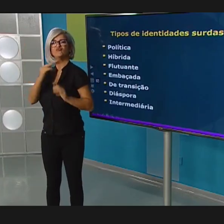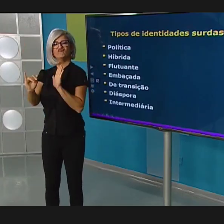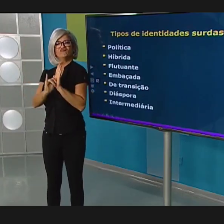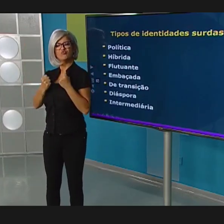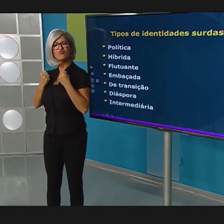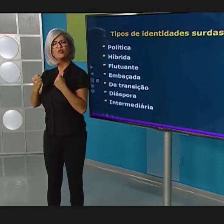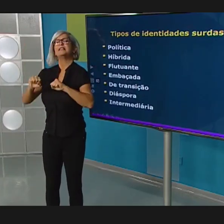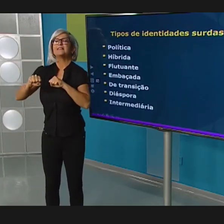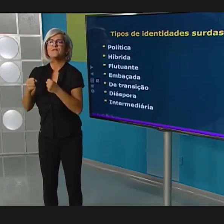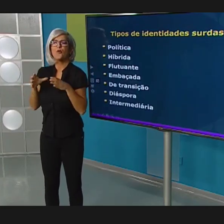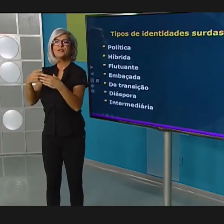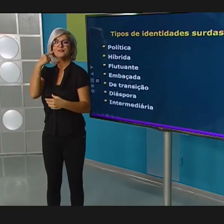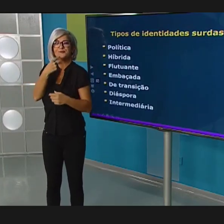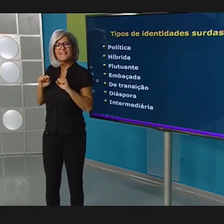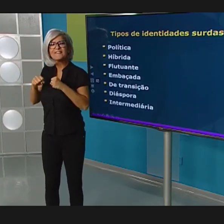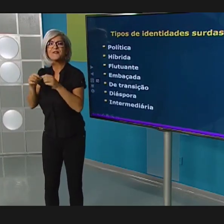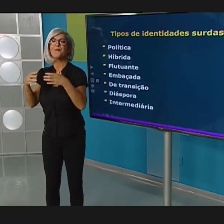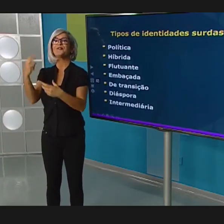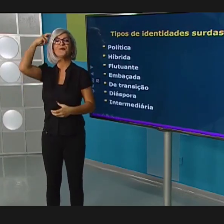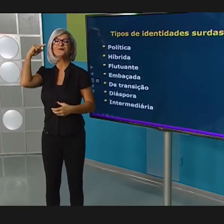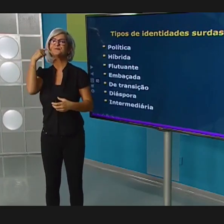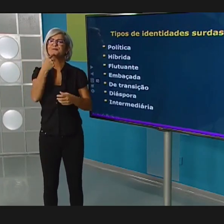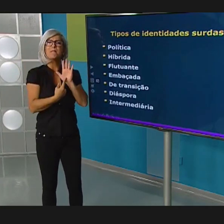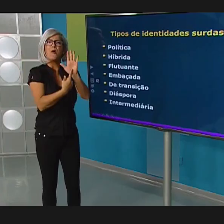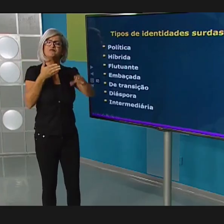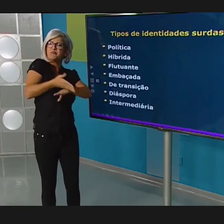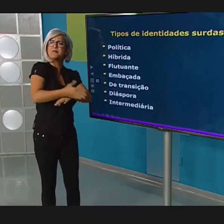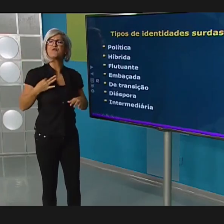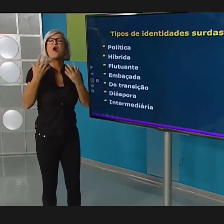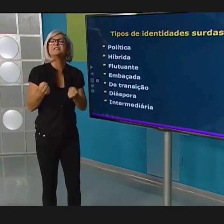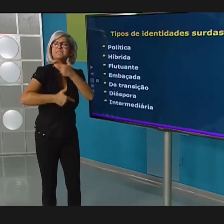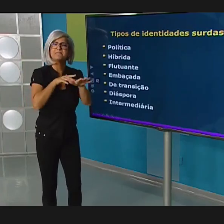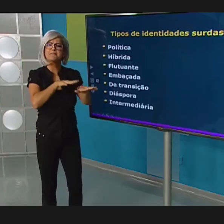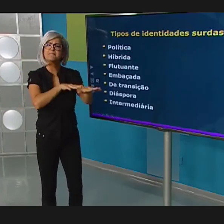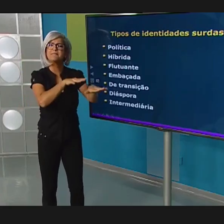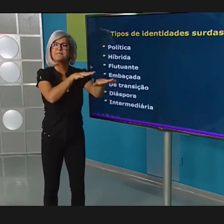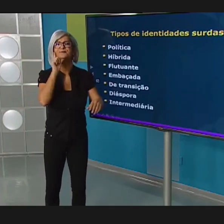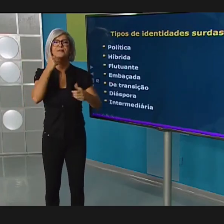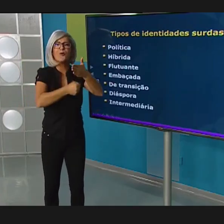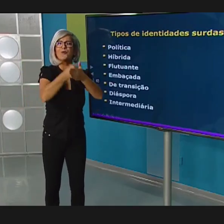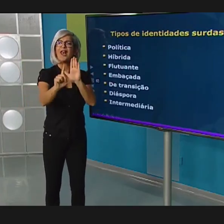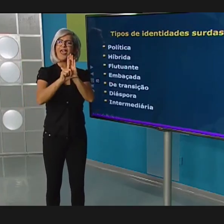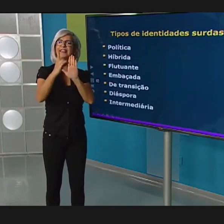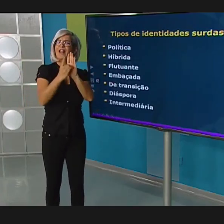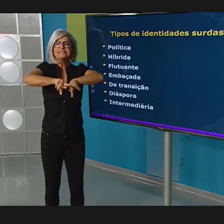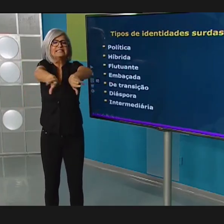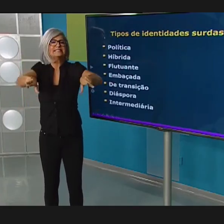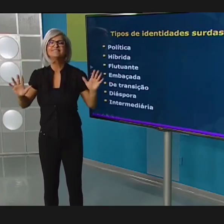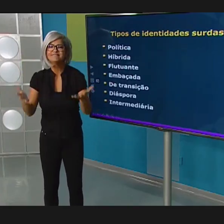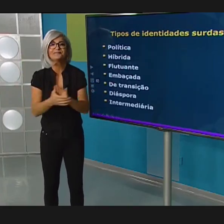sujeito surdo que se aceita como surdo, que defende os direitos da comunidade surda, bem como da cultura surda, faz trabalhos voluntários para sua comunidade, participa de movimentos de